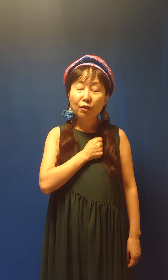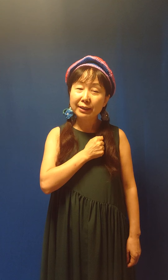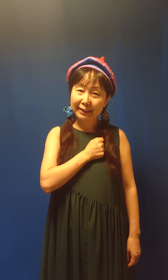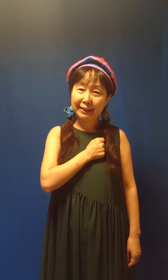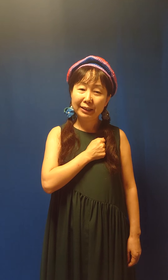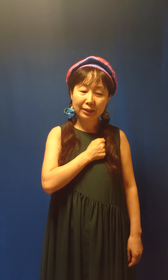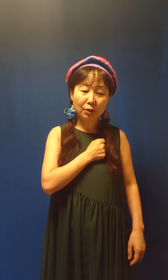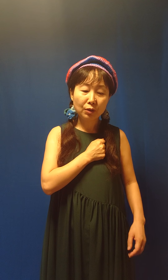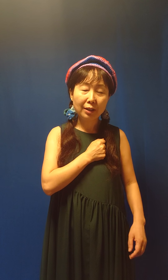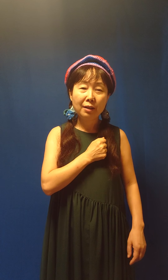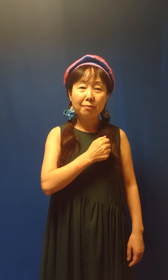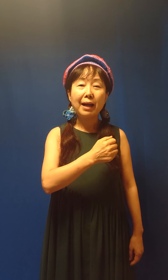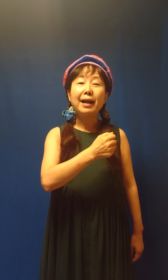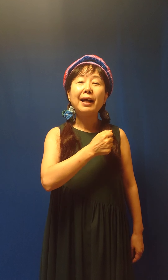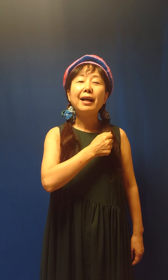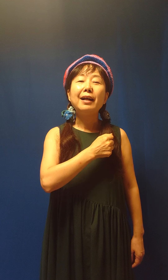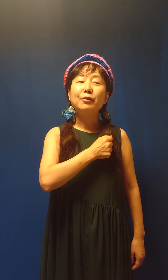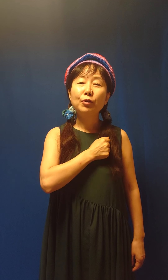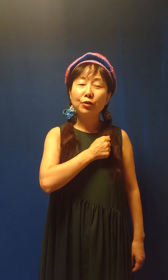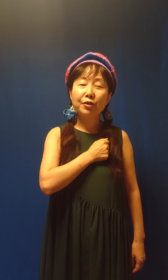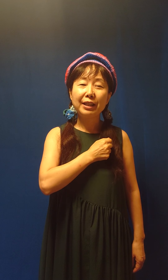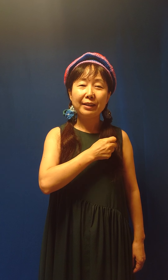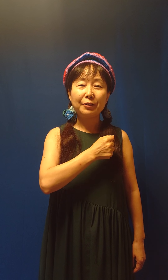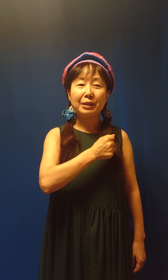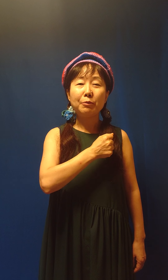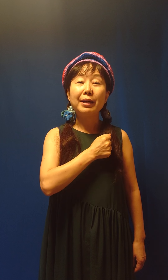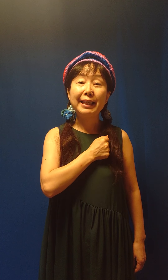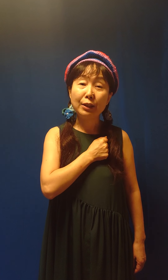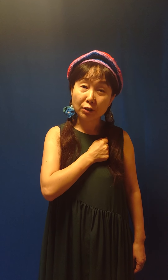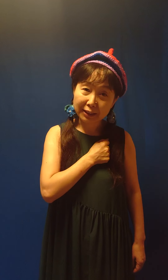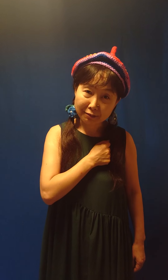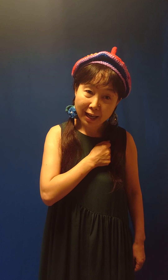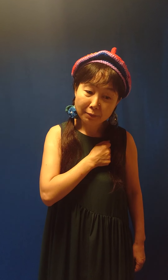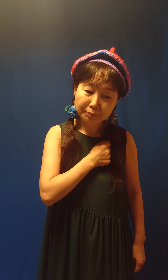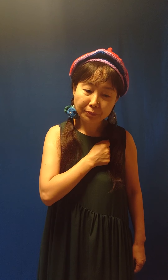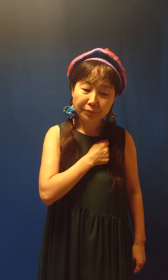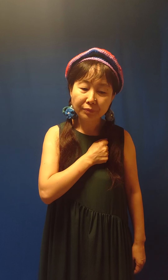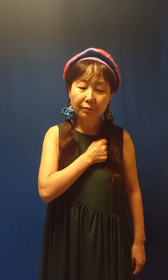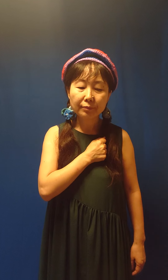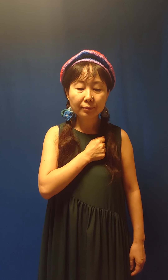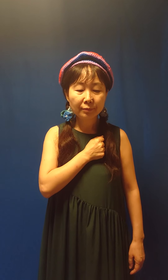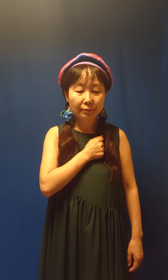命、この、まあ、トントンやんなくても、命は、